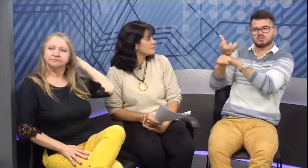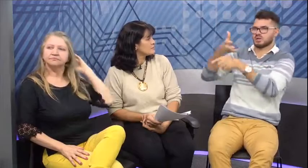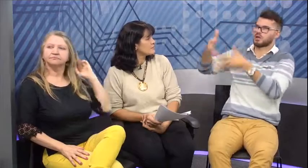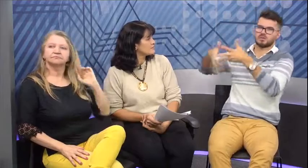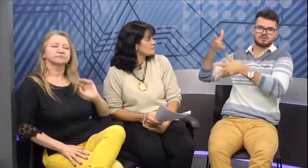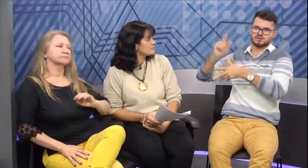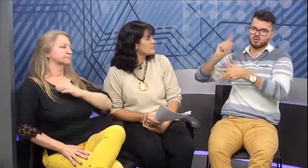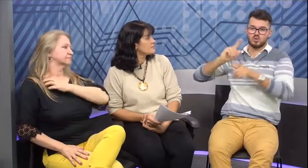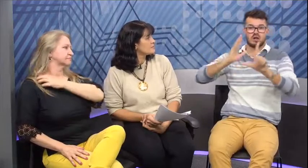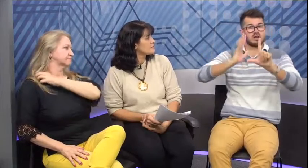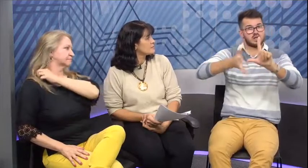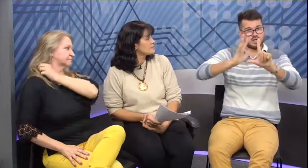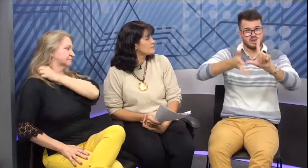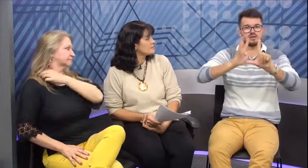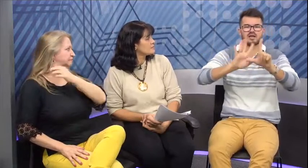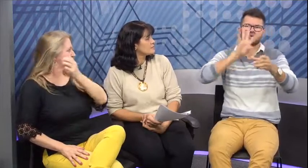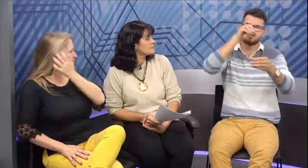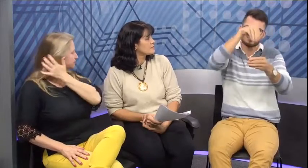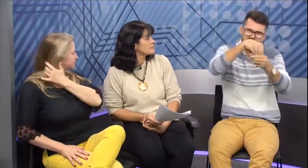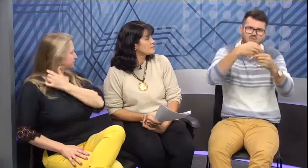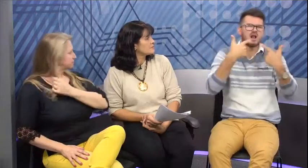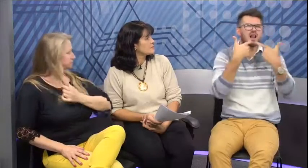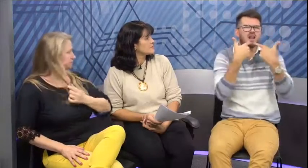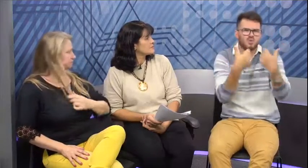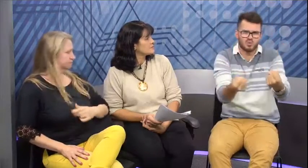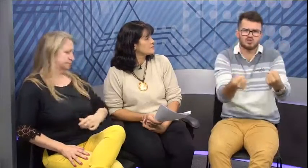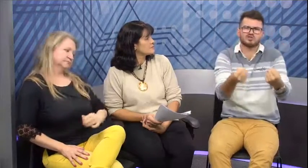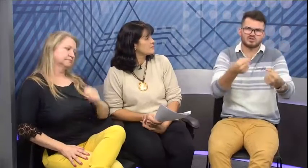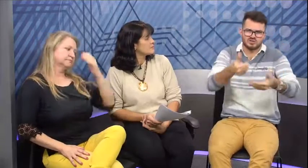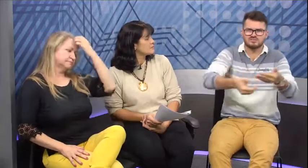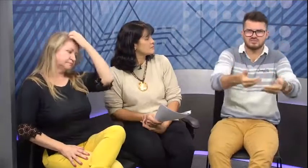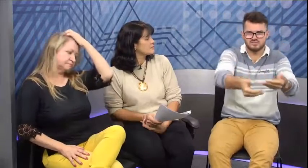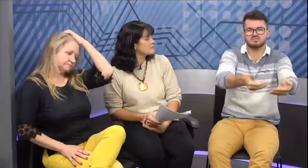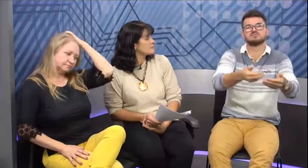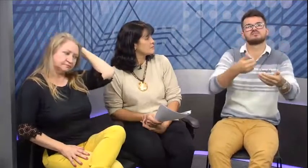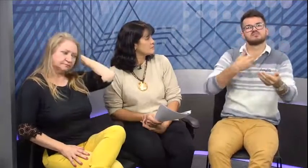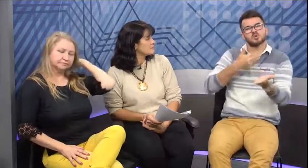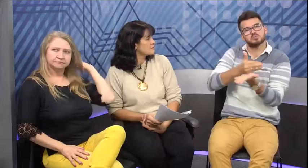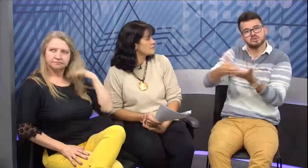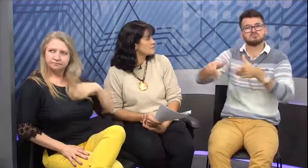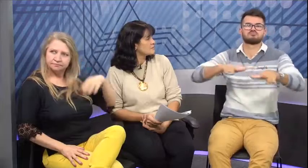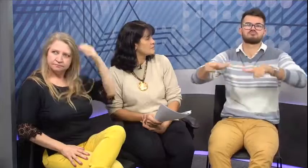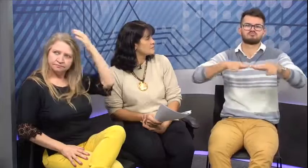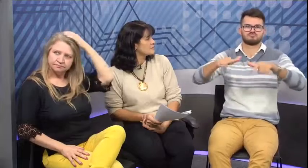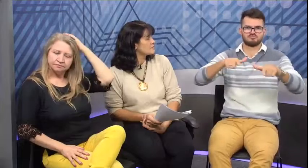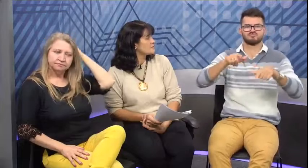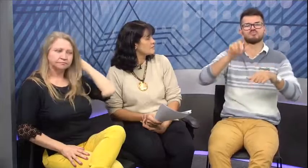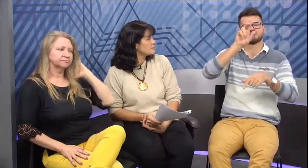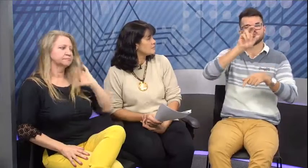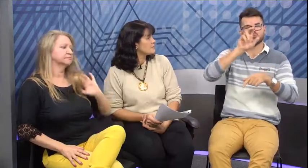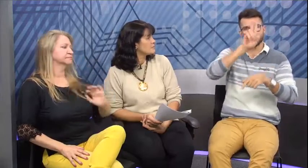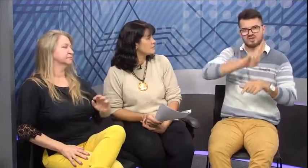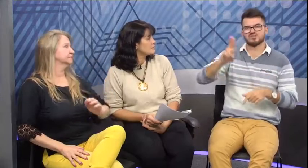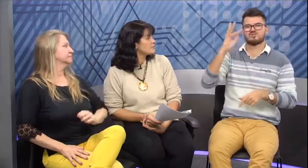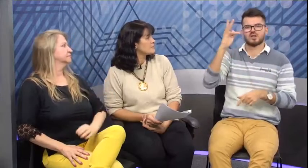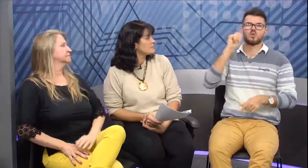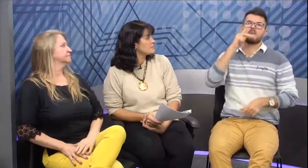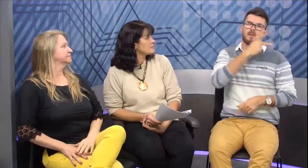de Letras Libras. Não é a disciplina de Libras como era anteriormente na outra universidade, agora é no curso de Letras Libras, né,